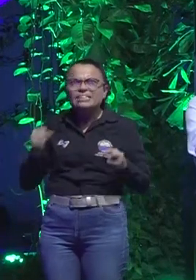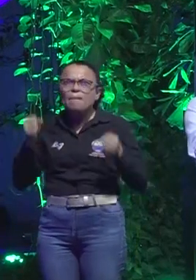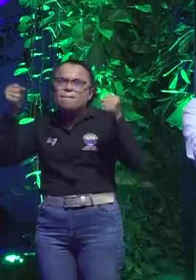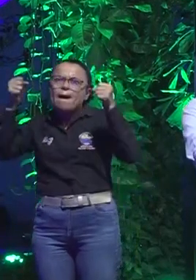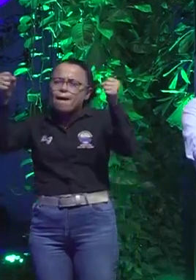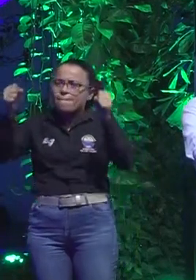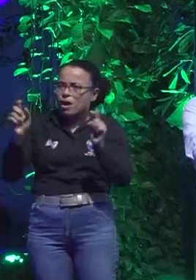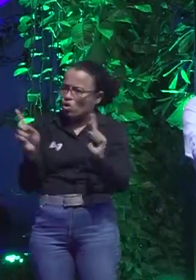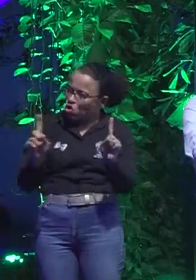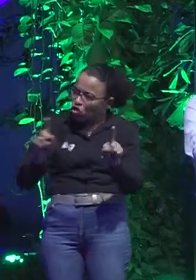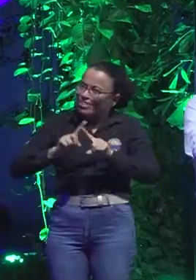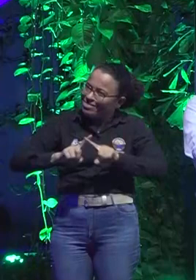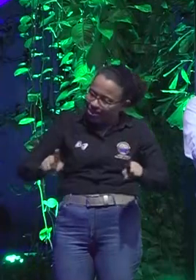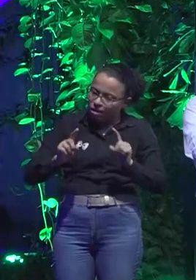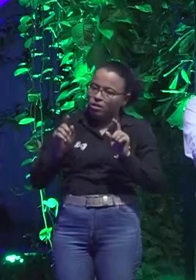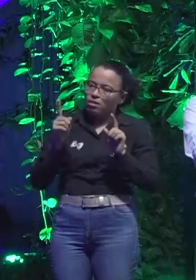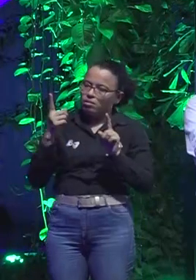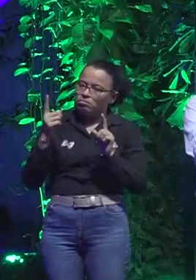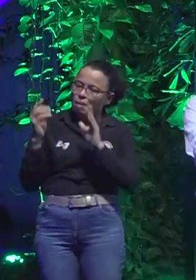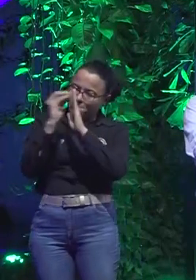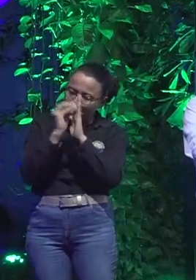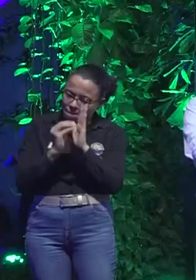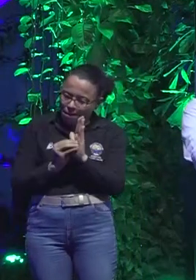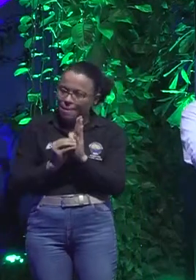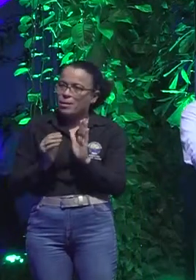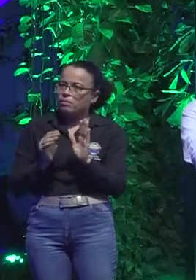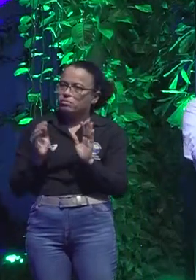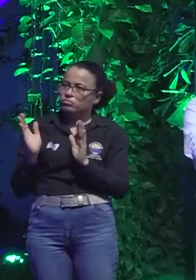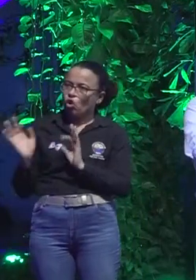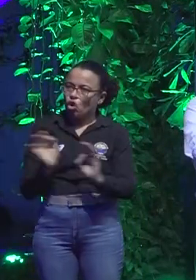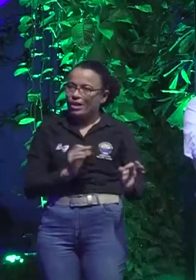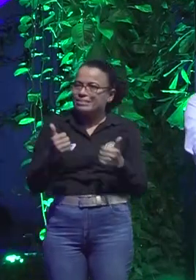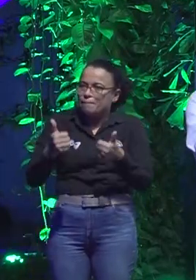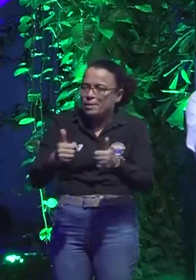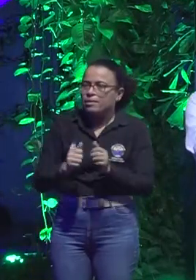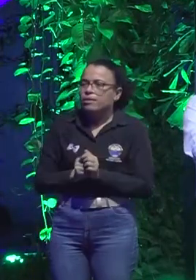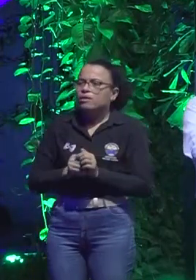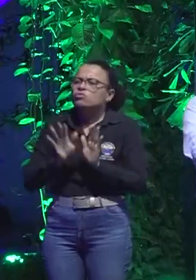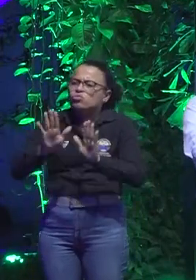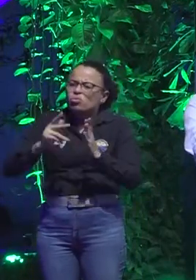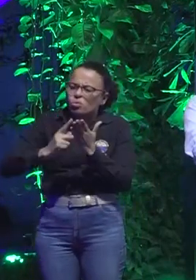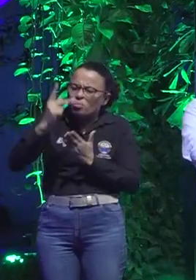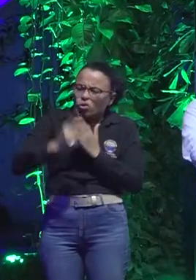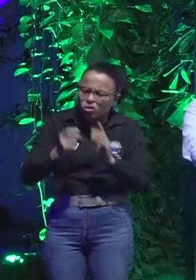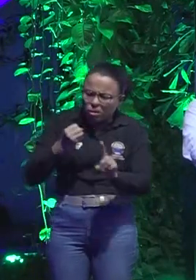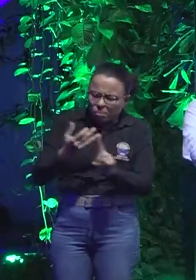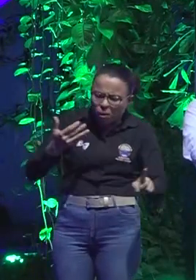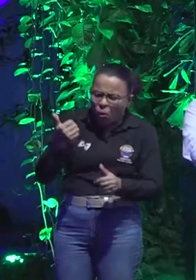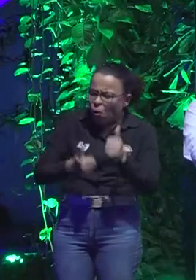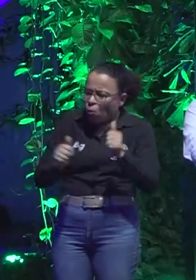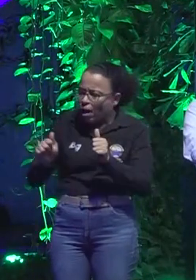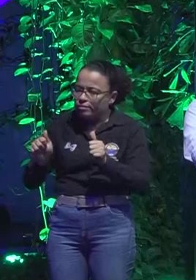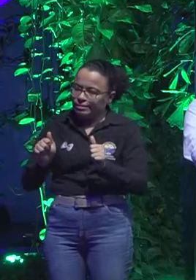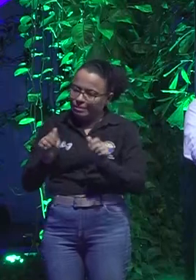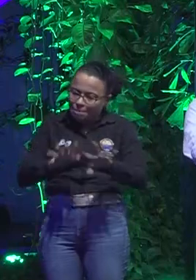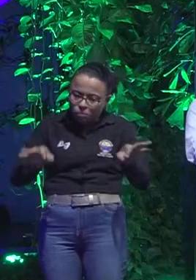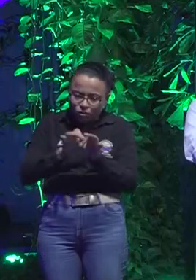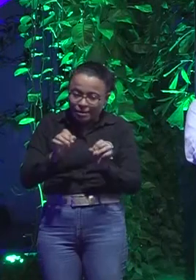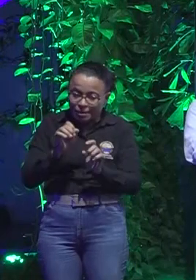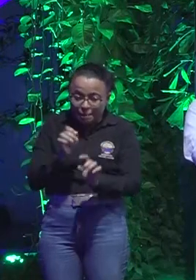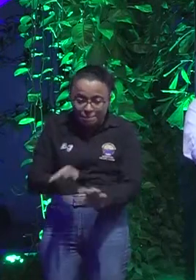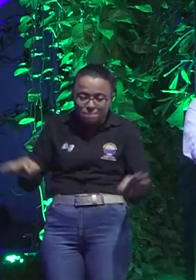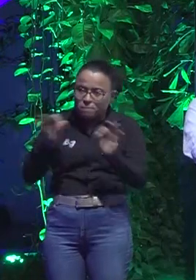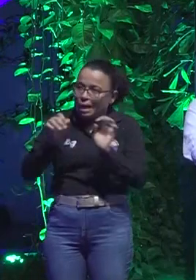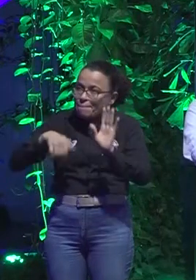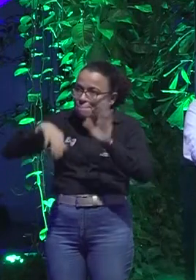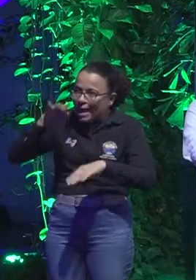priorizar cuáles son los proyectos que de verdad generan impacto, porque no somos una ONG, no somos una fundación, somos una universidad. Hay proyectos